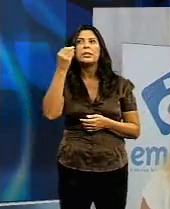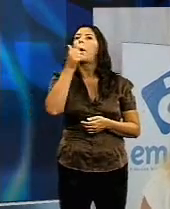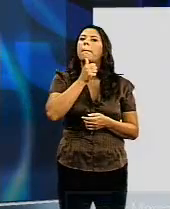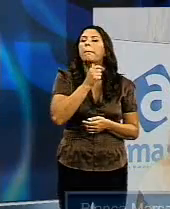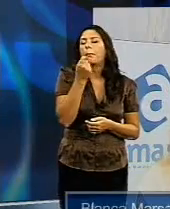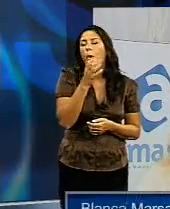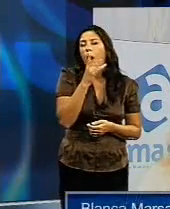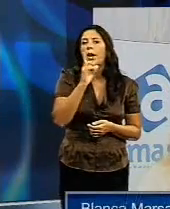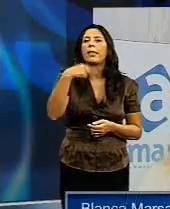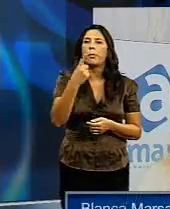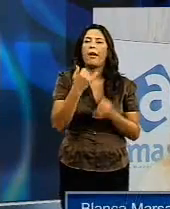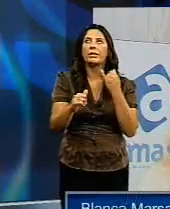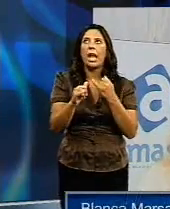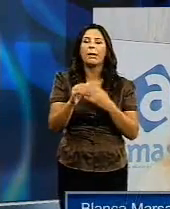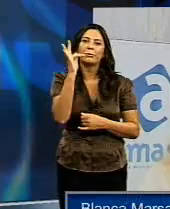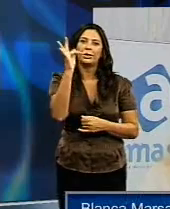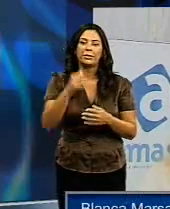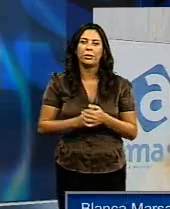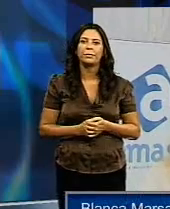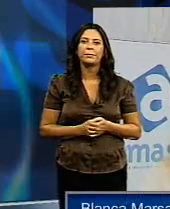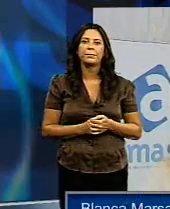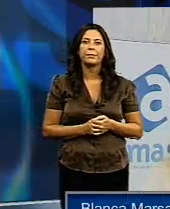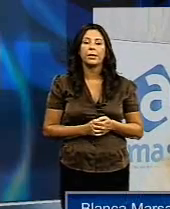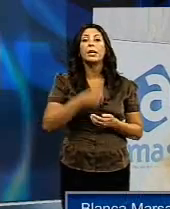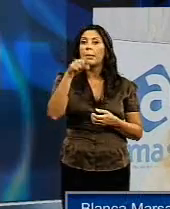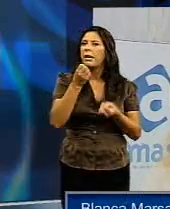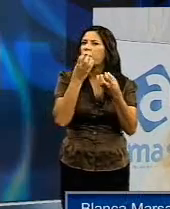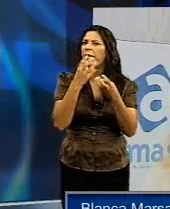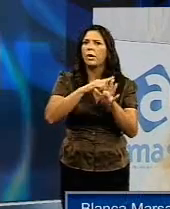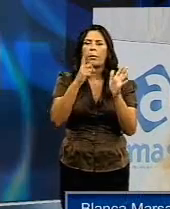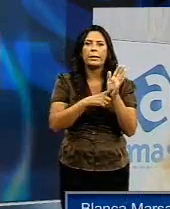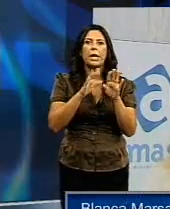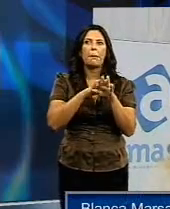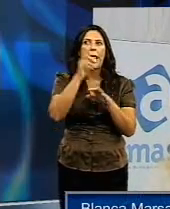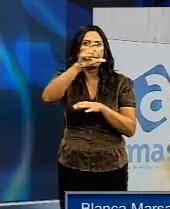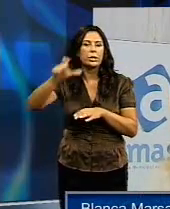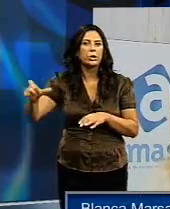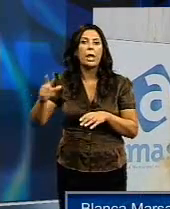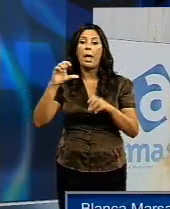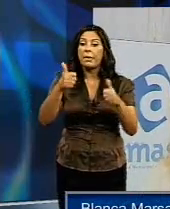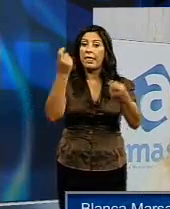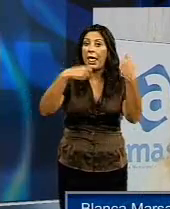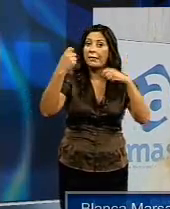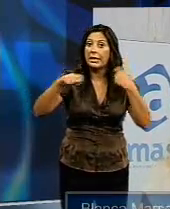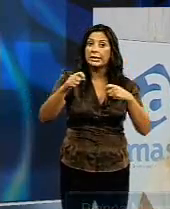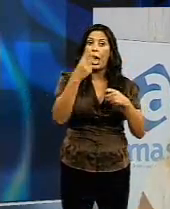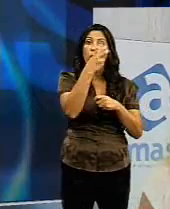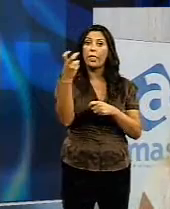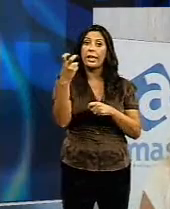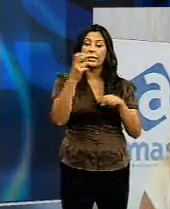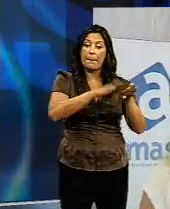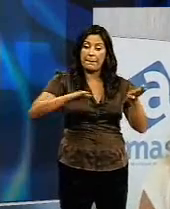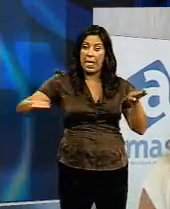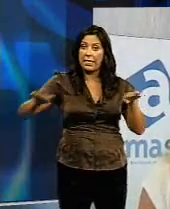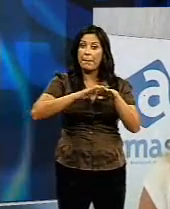pena. Y constantemente con ello, informando incluso al ciudadano si quiere, una vez que ya se empiece la venta de las 200 plazas que tenemos